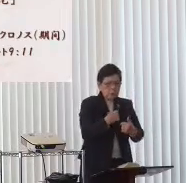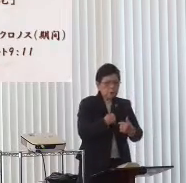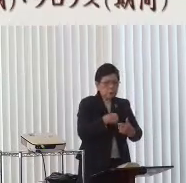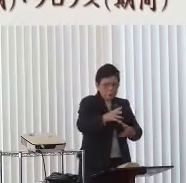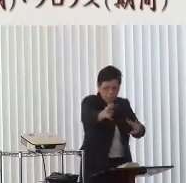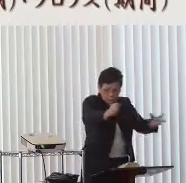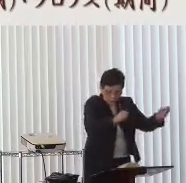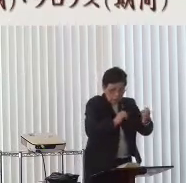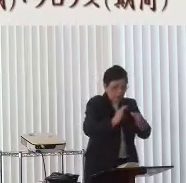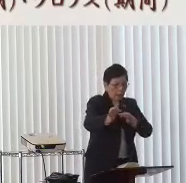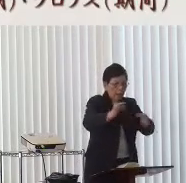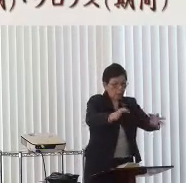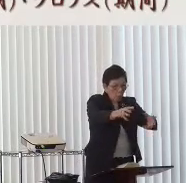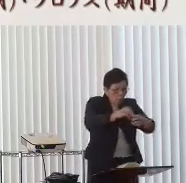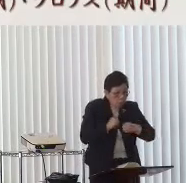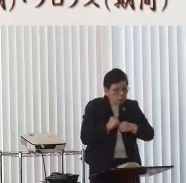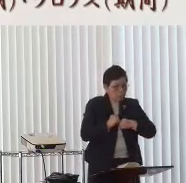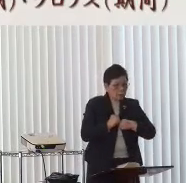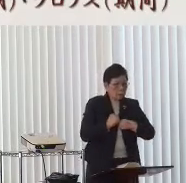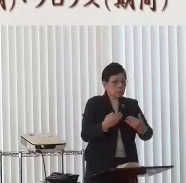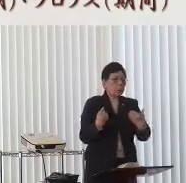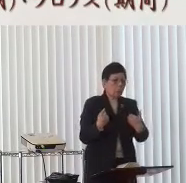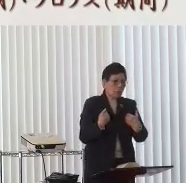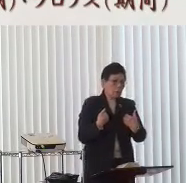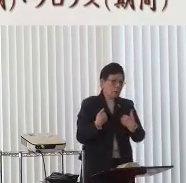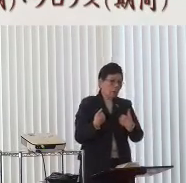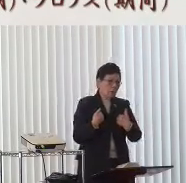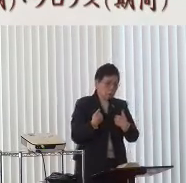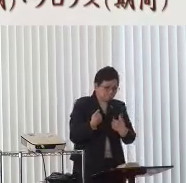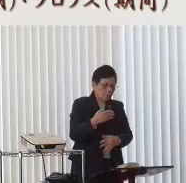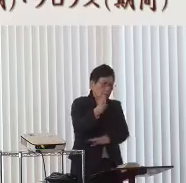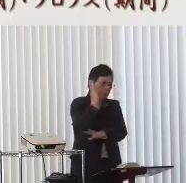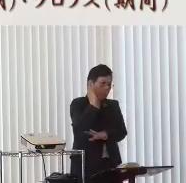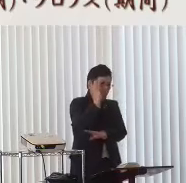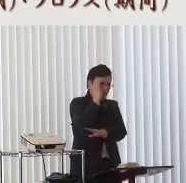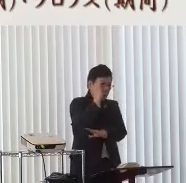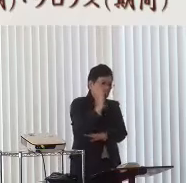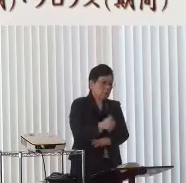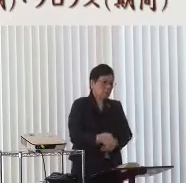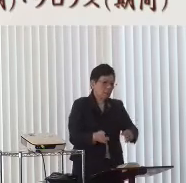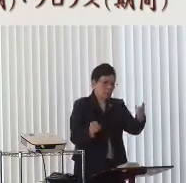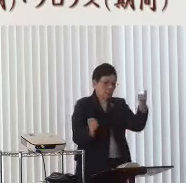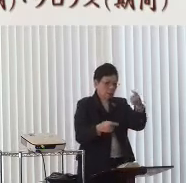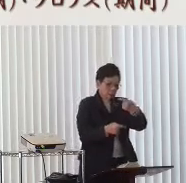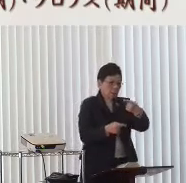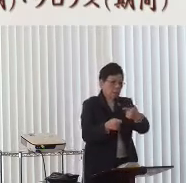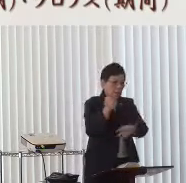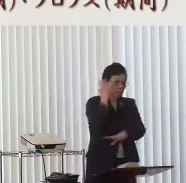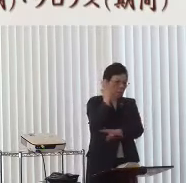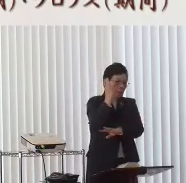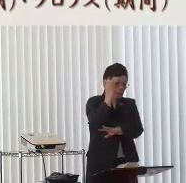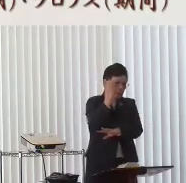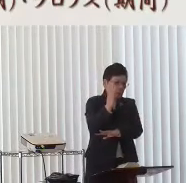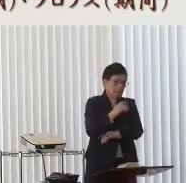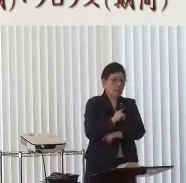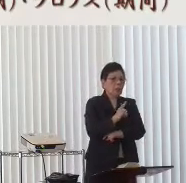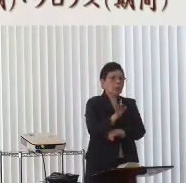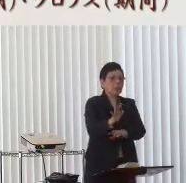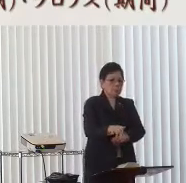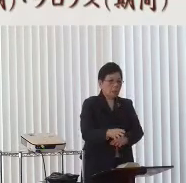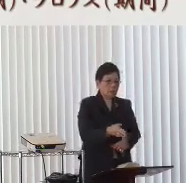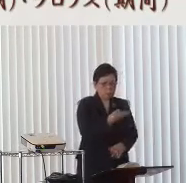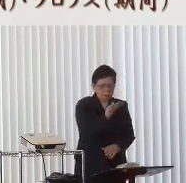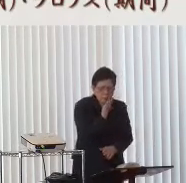さい。そのためには先ほど話したこの3つの時というものをですね、大切にして